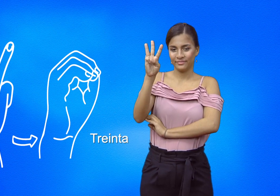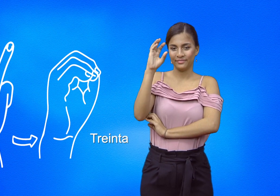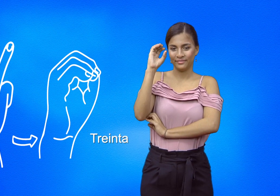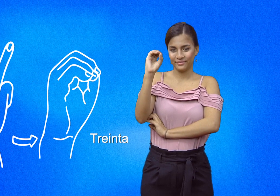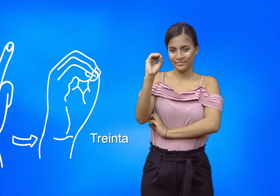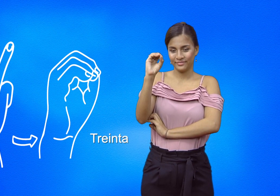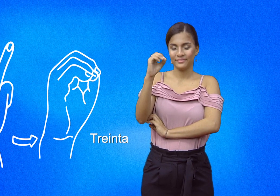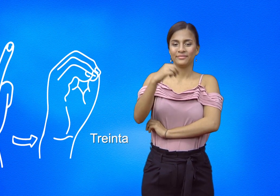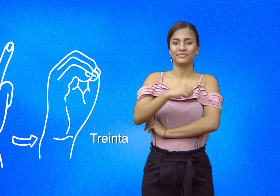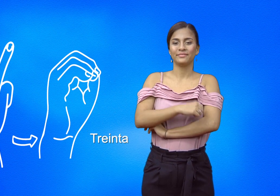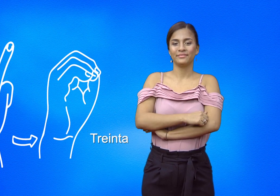30